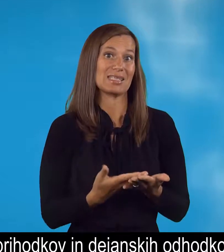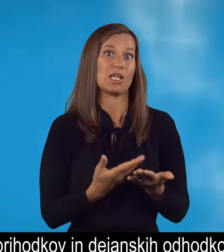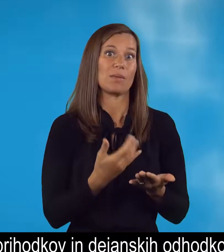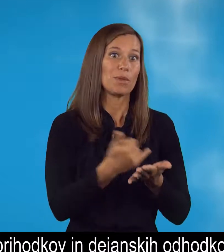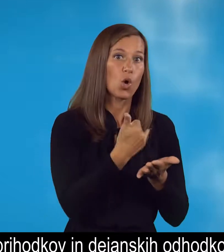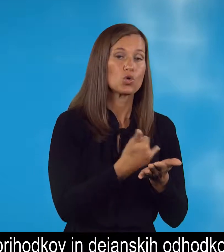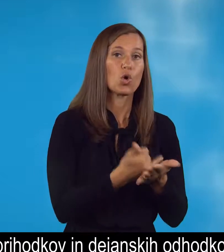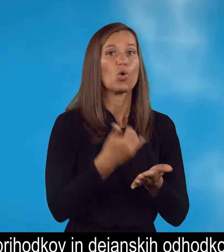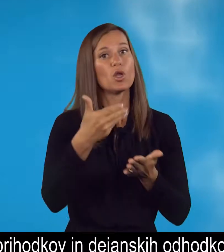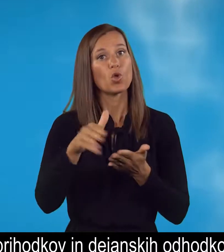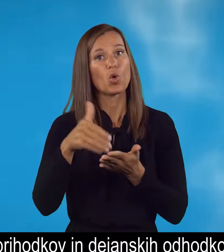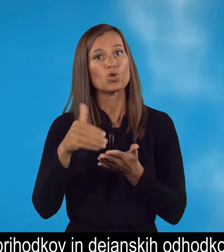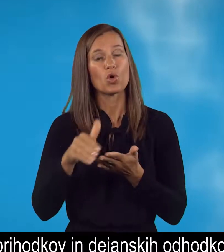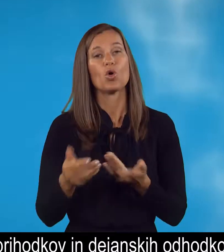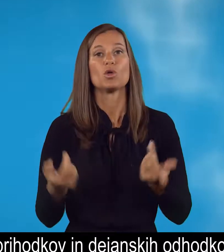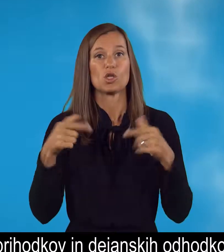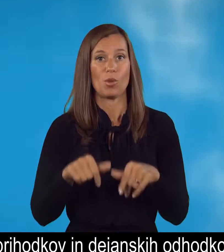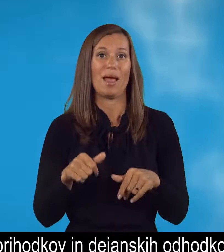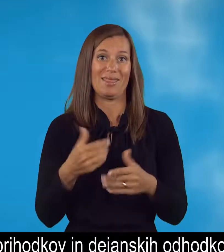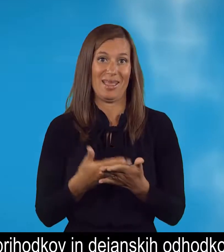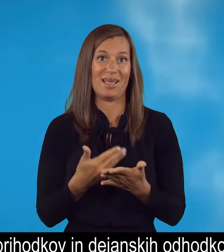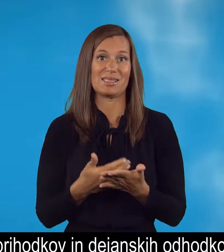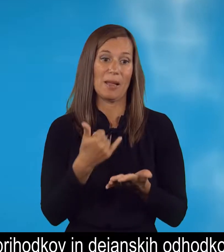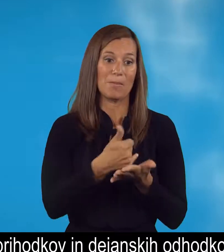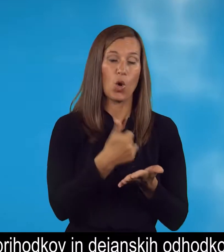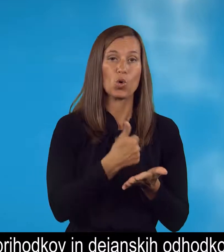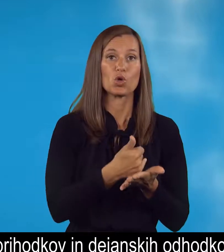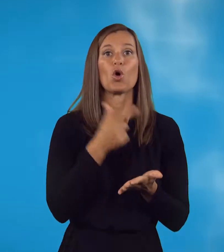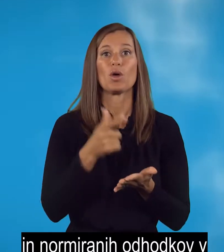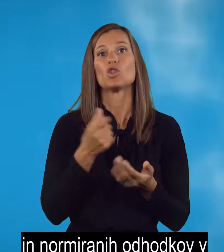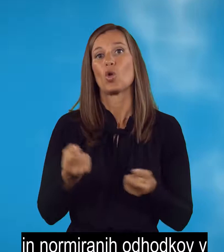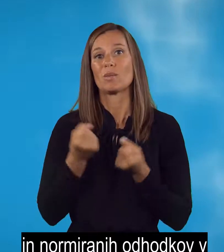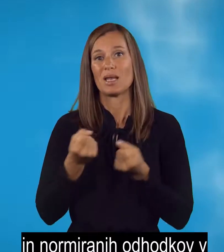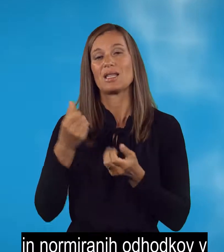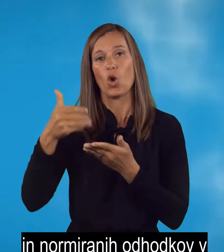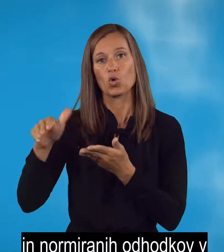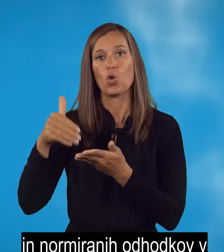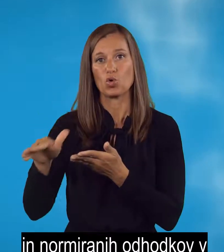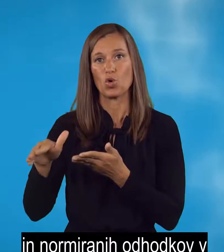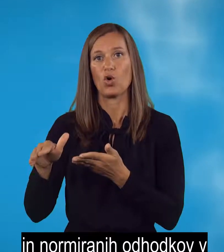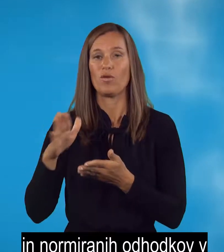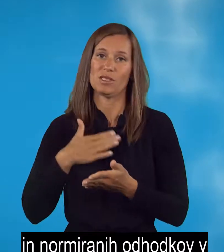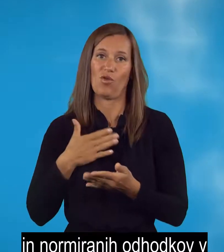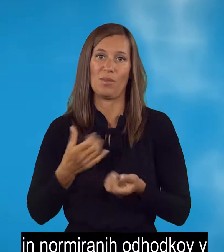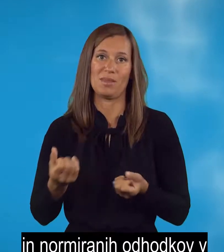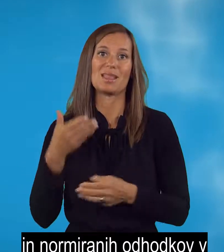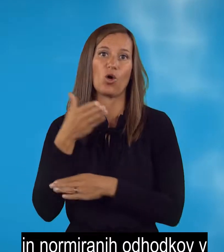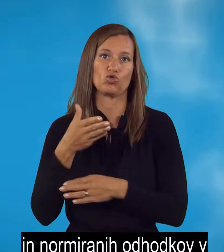in dejanskih odhodkov oziroma dejanskih prihodkov in normiranih odhodkov v svojem davčnem